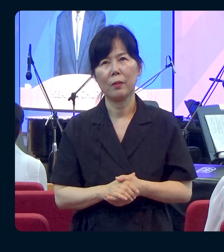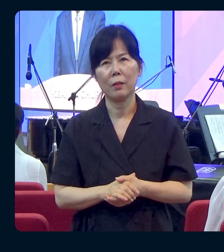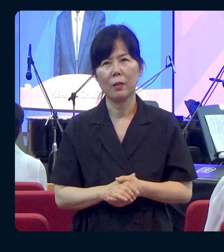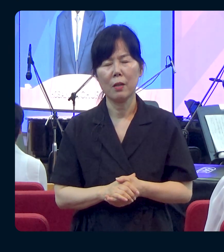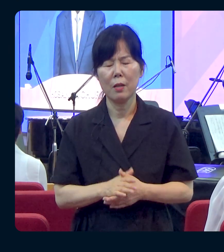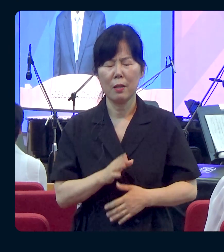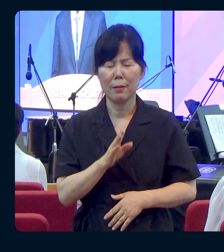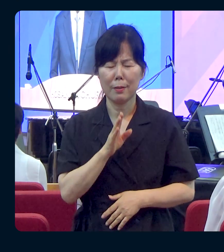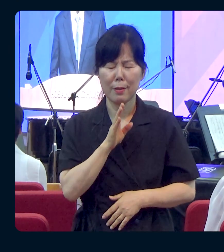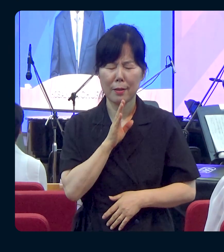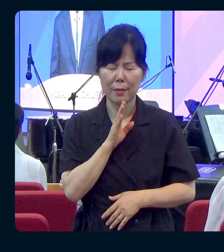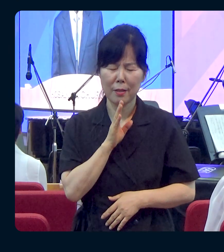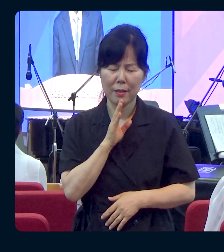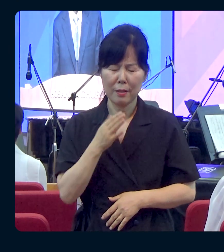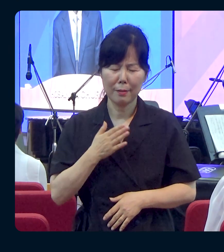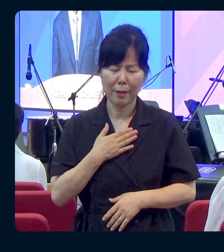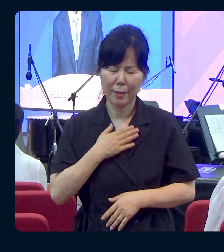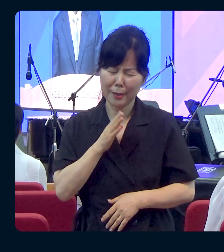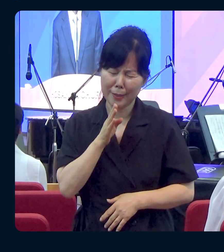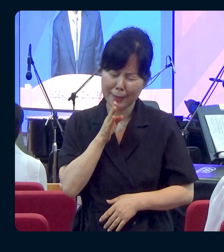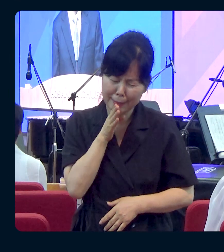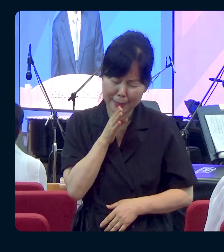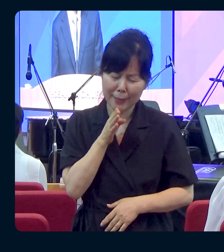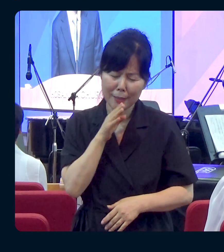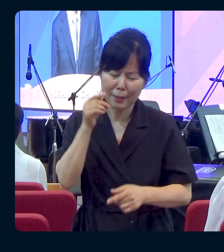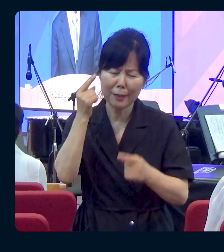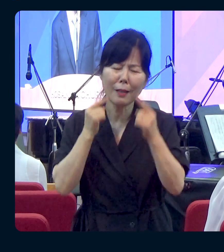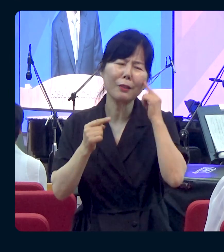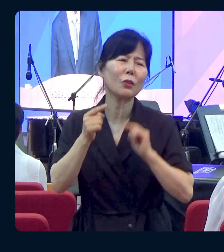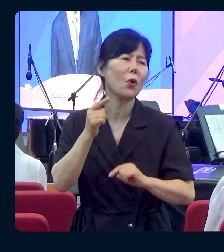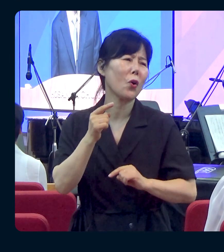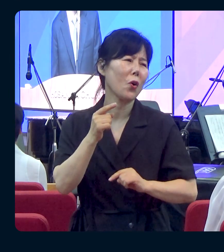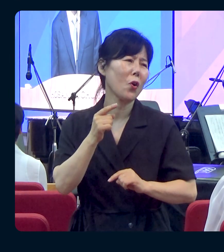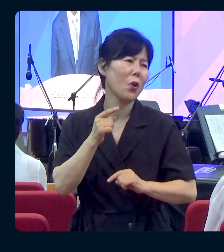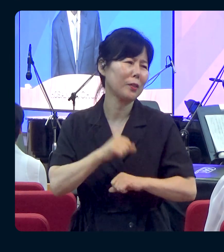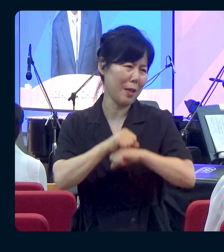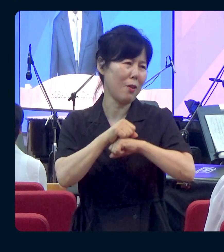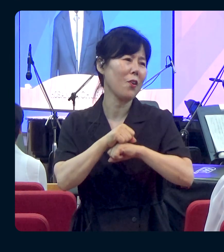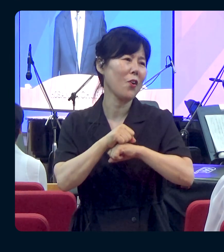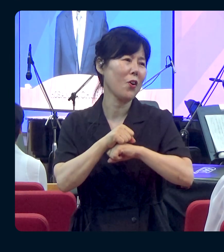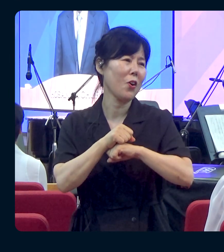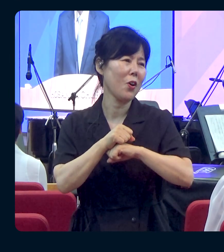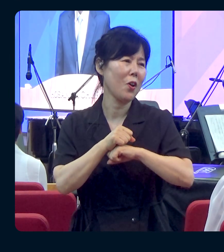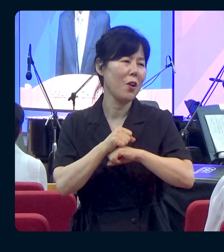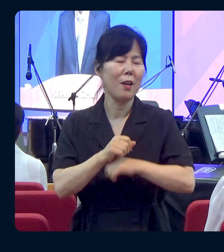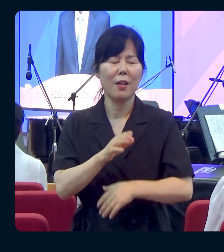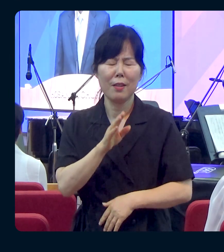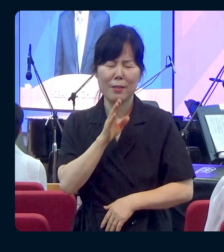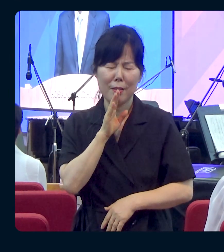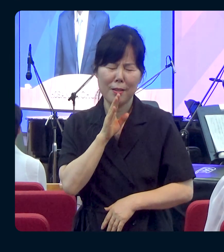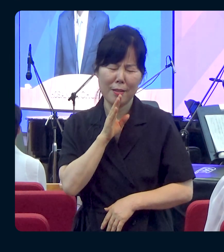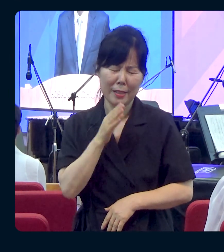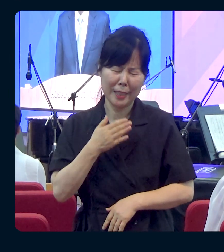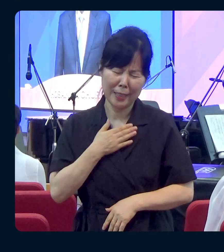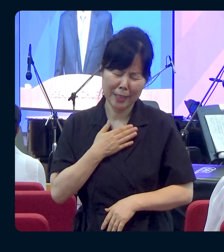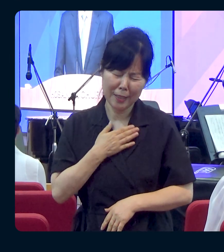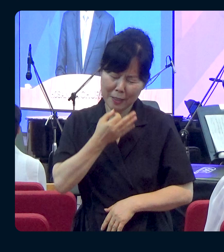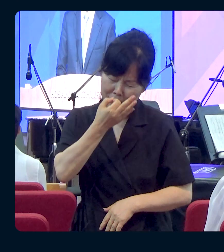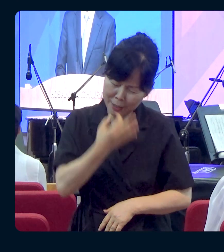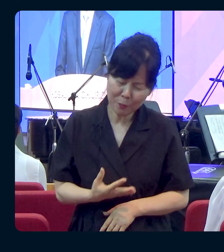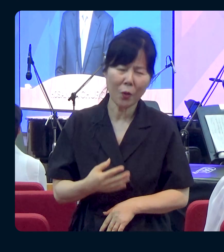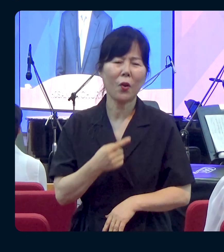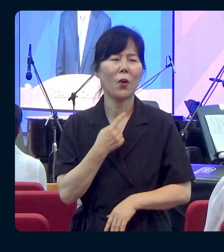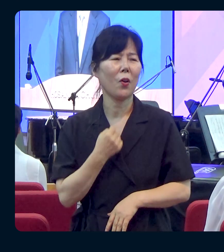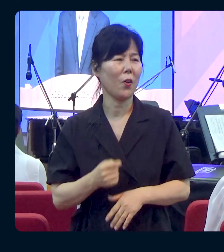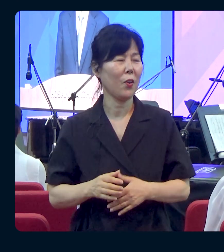말해주는 그러한 말이에요. 내가 얼마나 많이 상처를 받았는지,